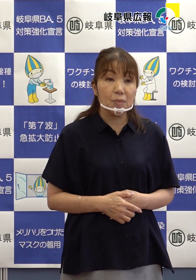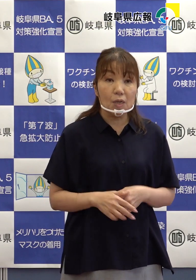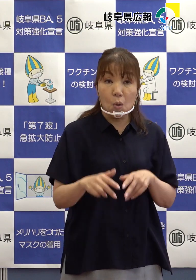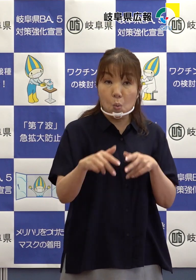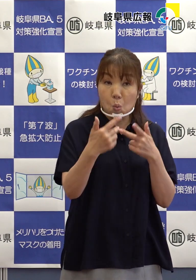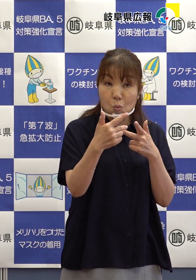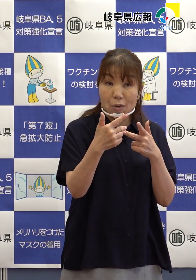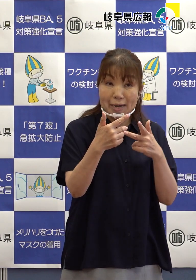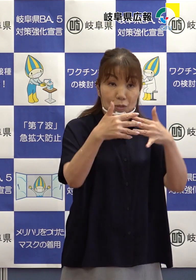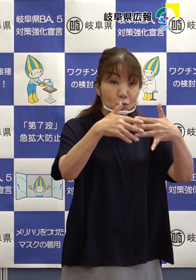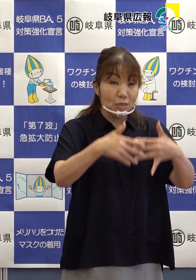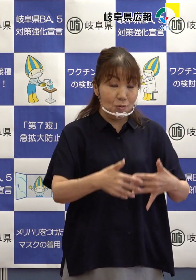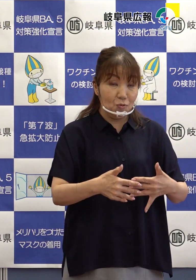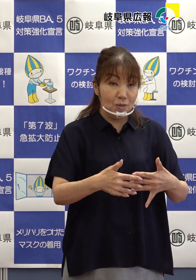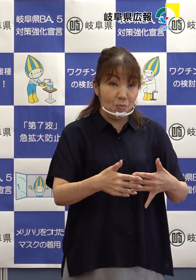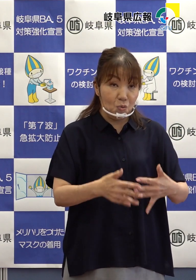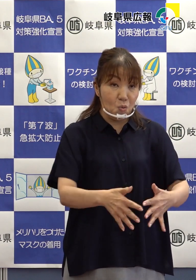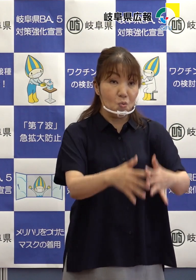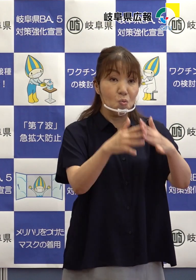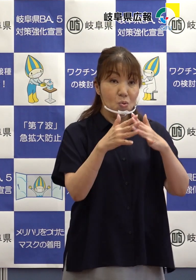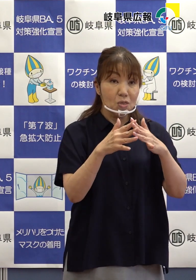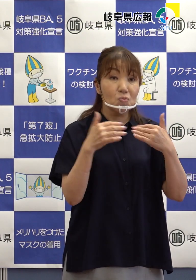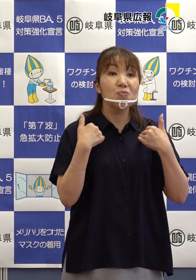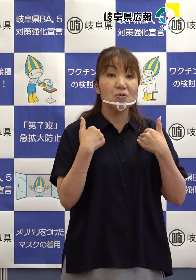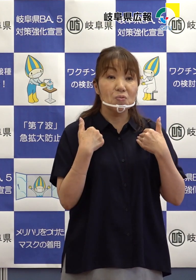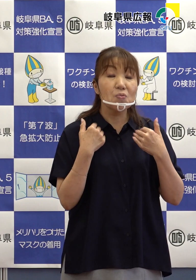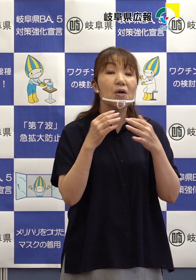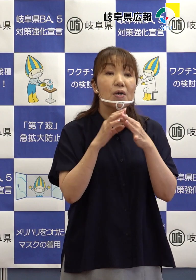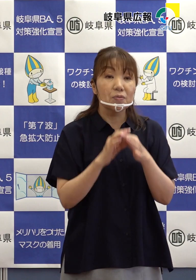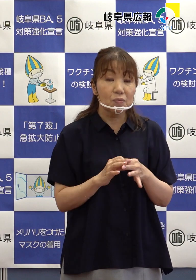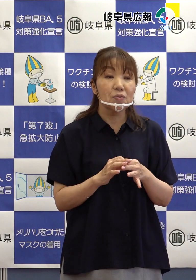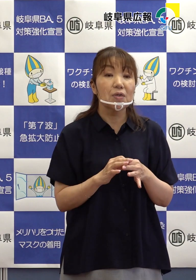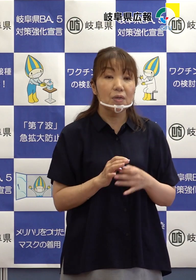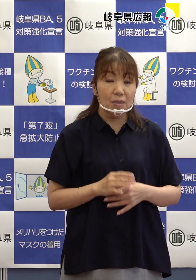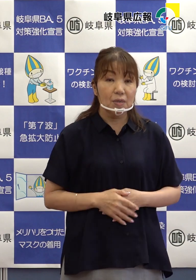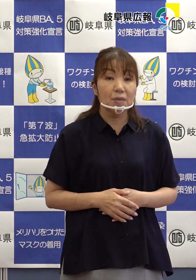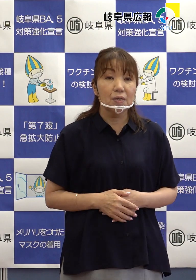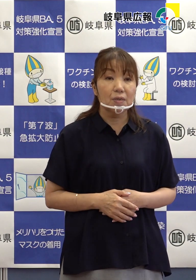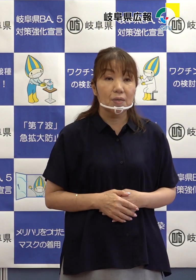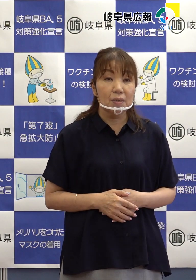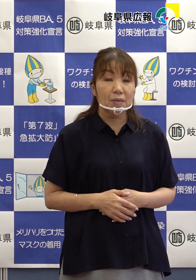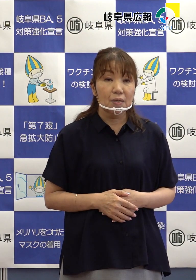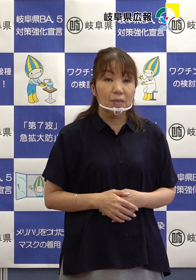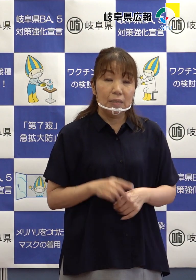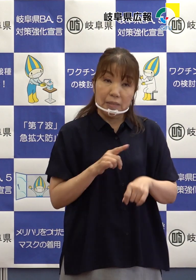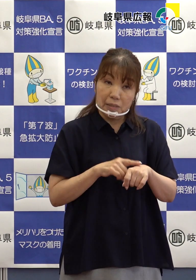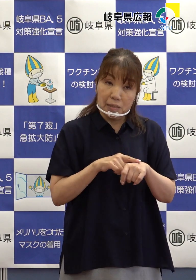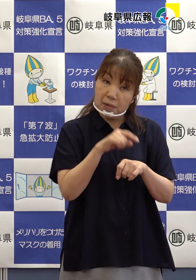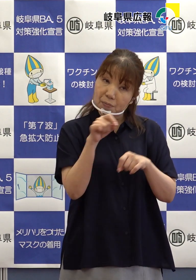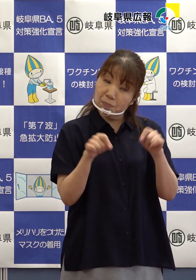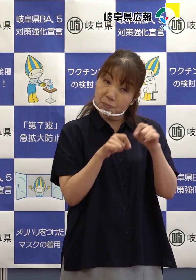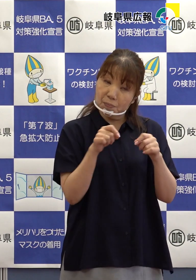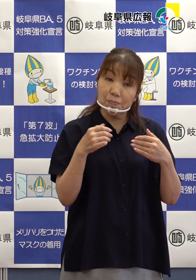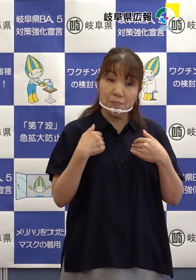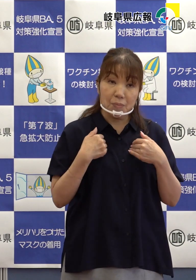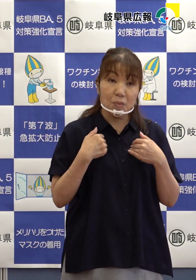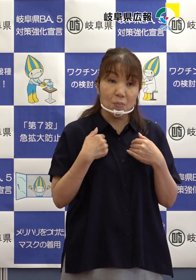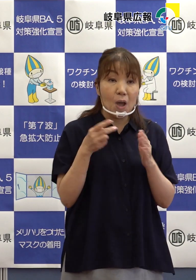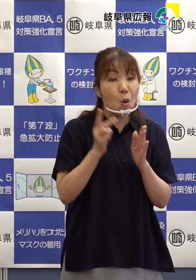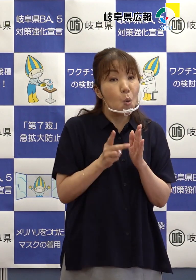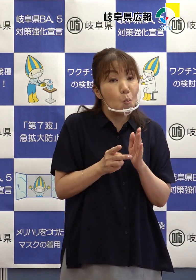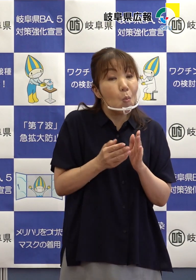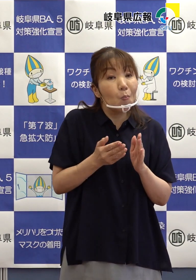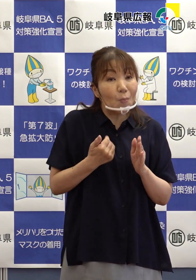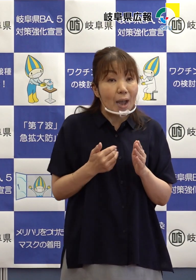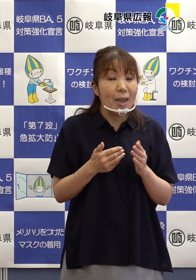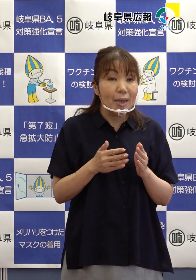のシステムを構築しなきゃいけないのですから結構あの手間暇かかるわけでありますけどもなとか思う前には